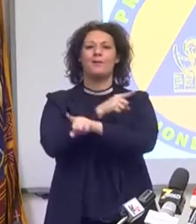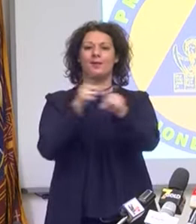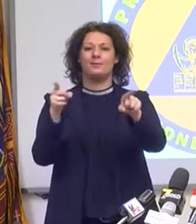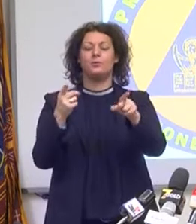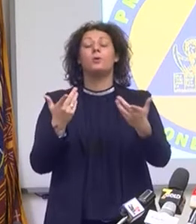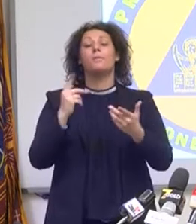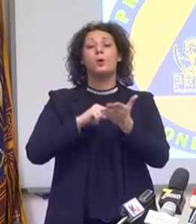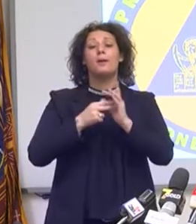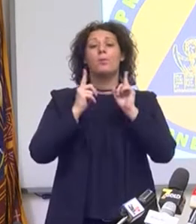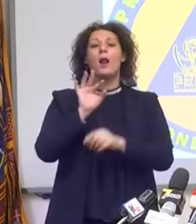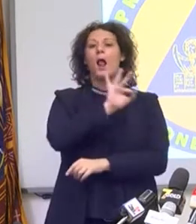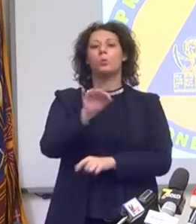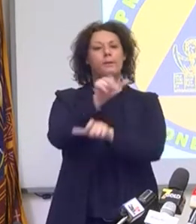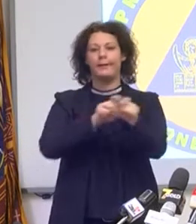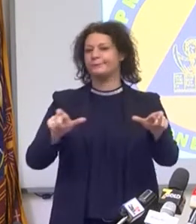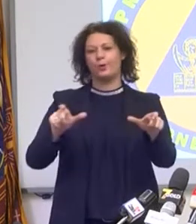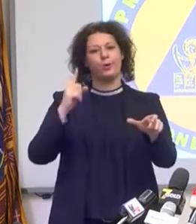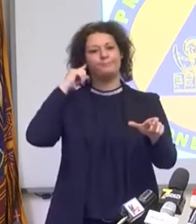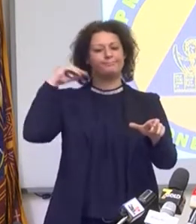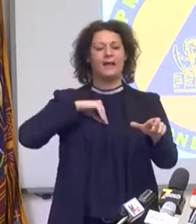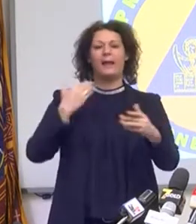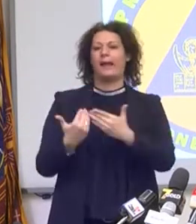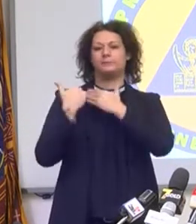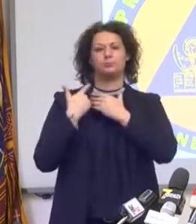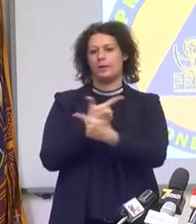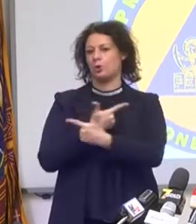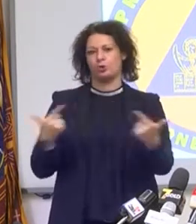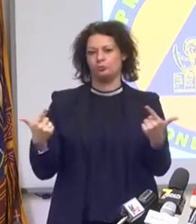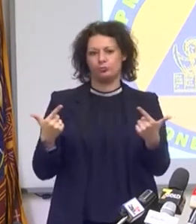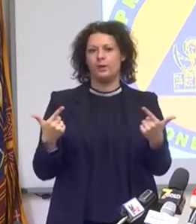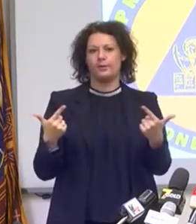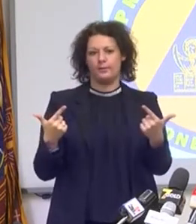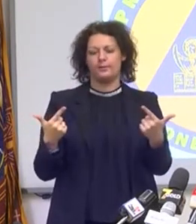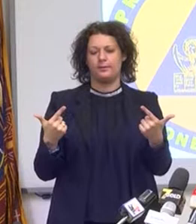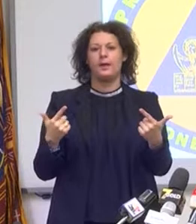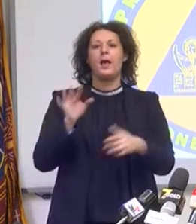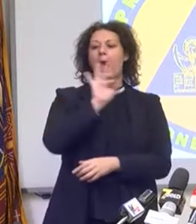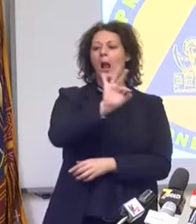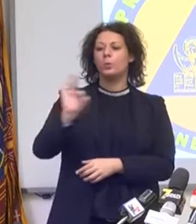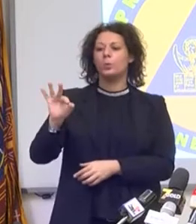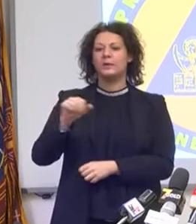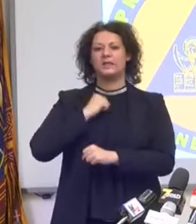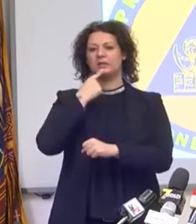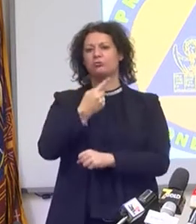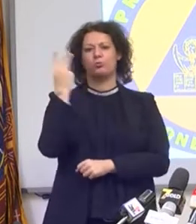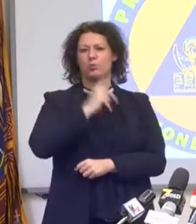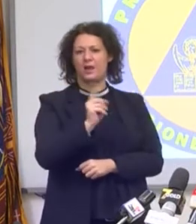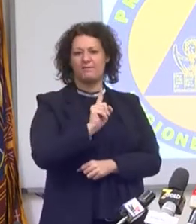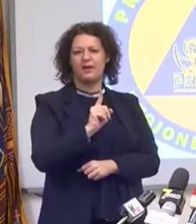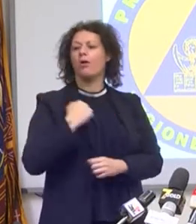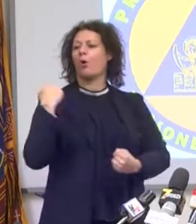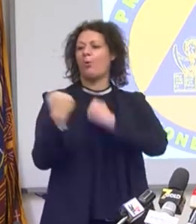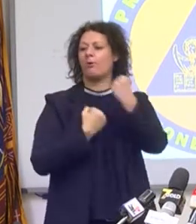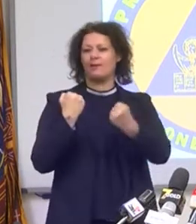manca in altri c'è il totale negazionismo dell'evidenza e il risultato è che dobbiamo ricorrere alla restrizione